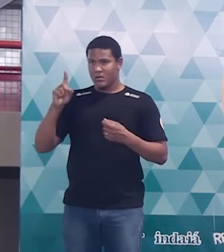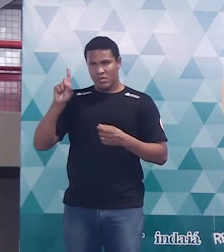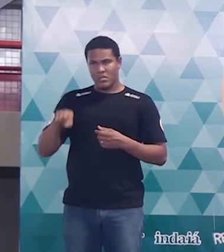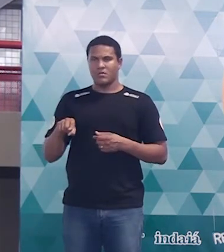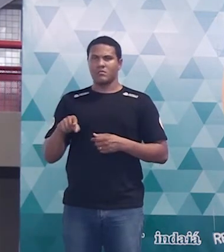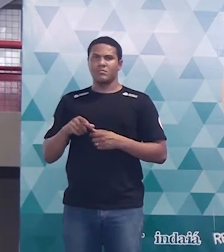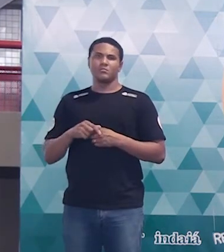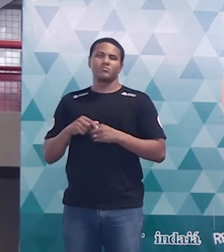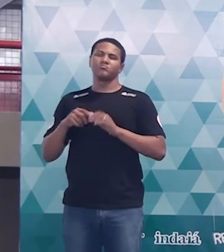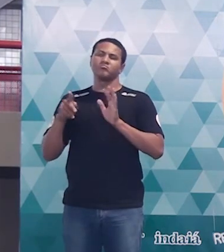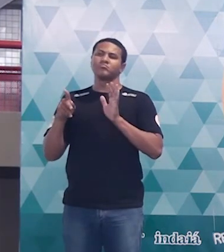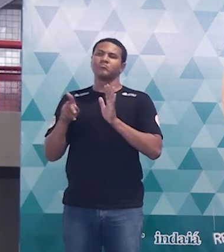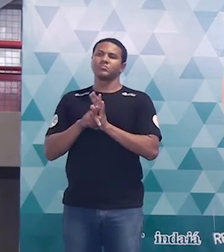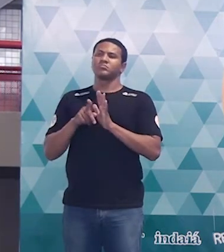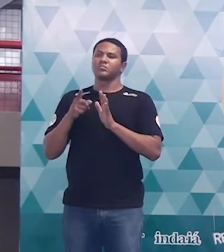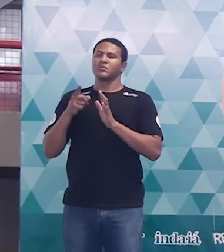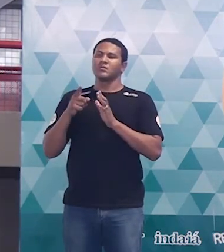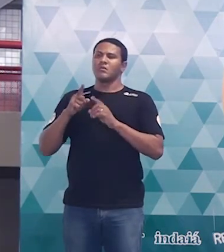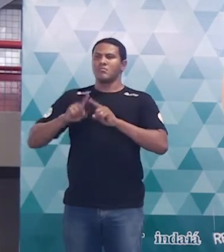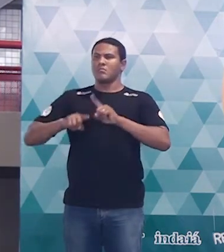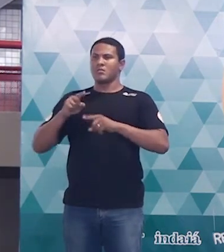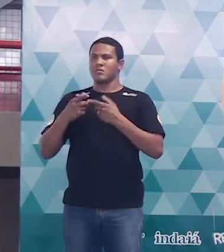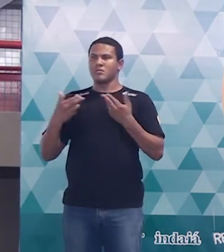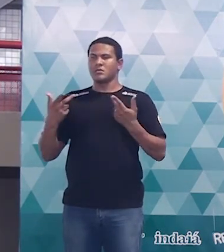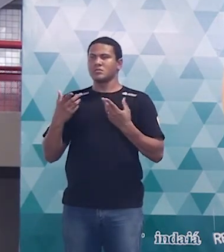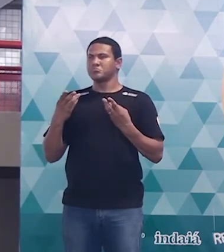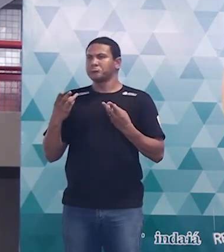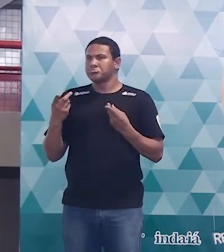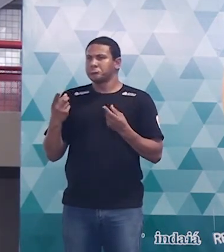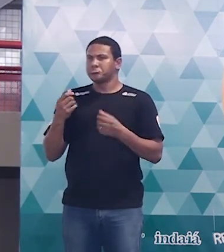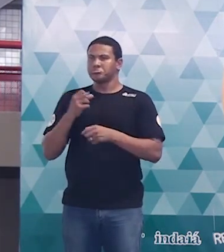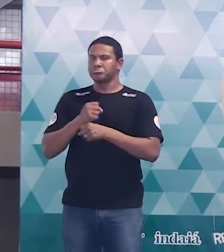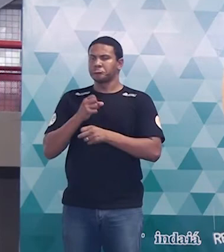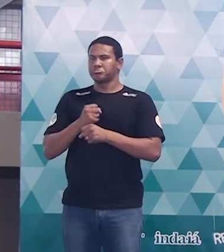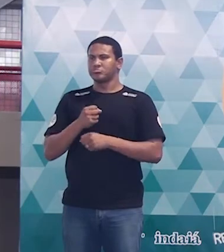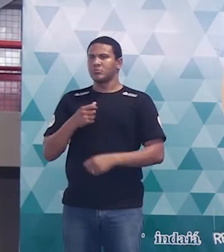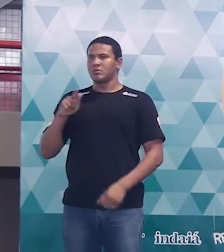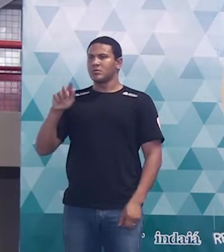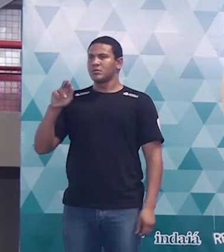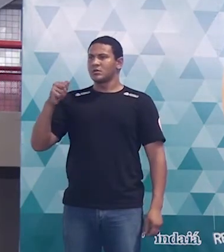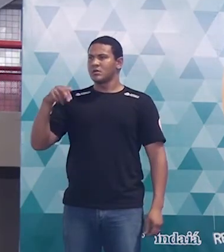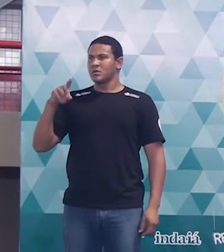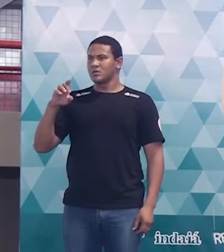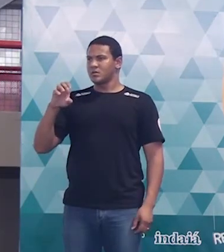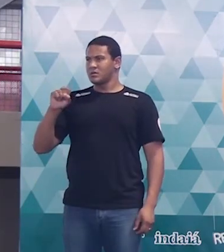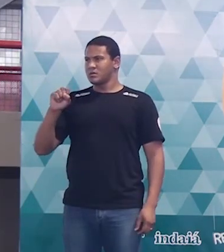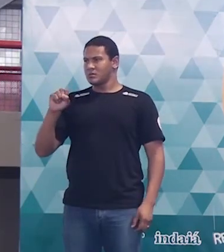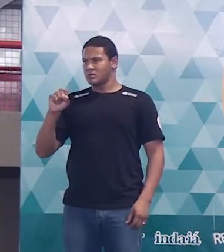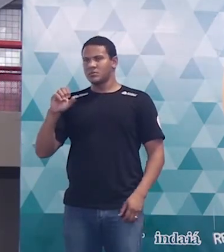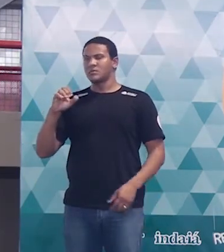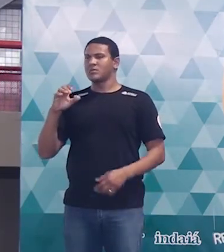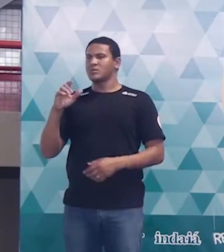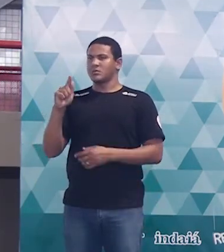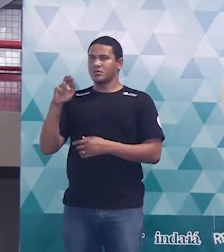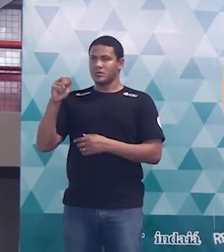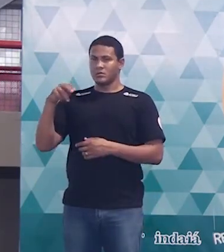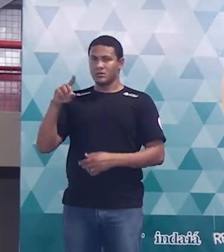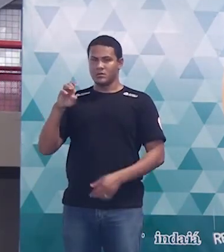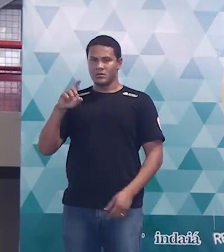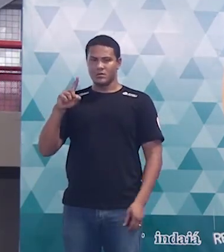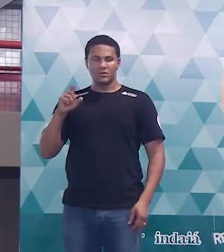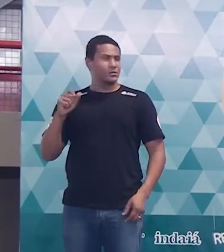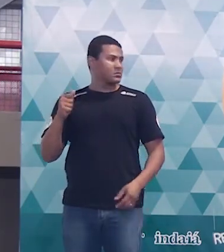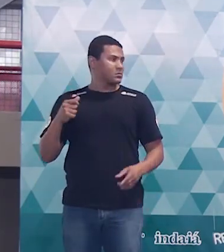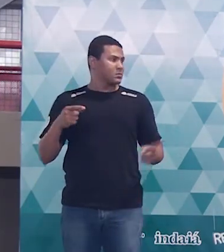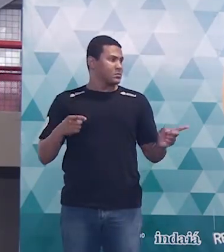grandeza. Tudo que se pode medir é uma grandeza. Tá ok? Número de sonhos de valsa que eu tenho nesse